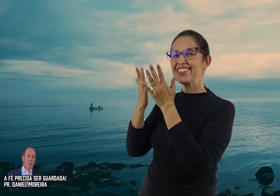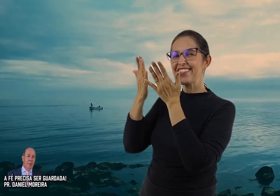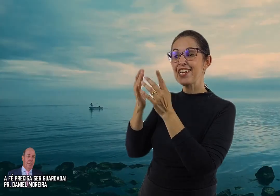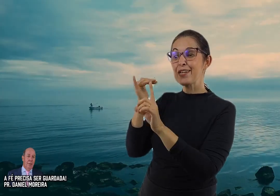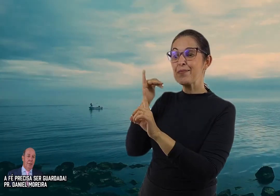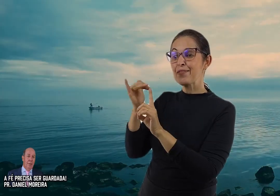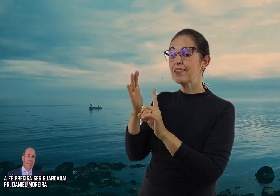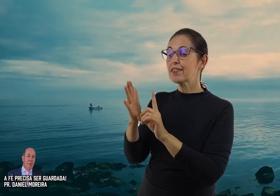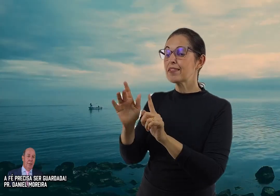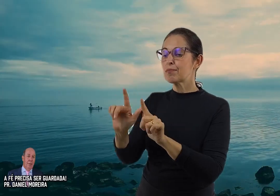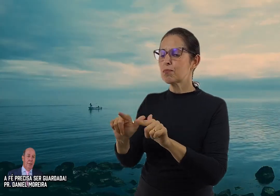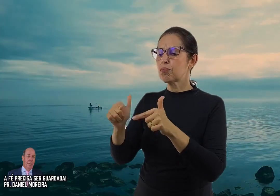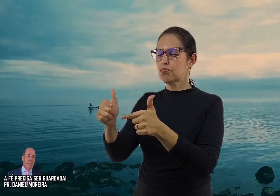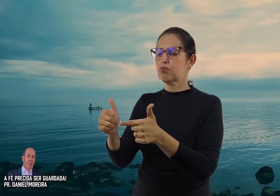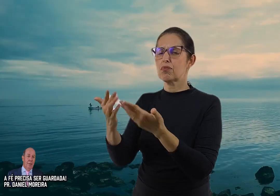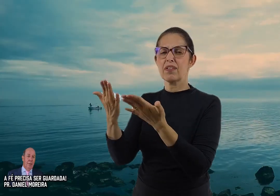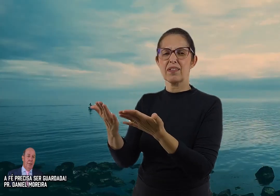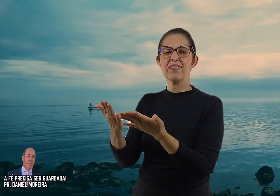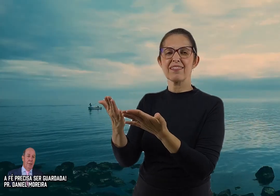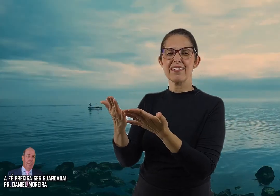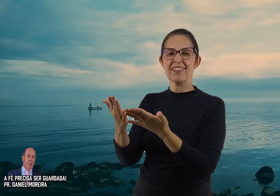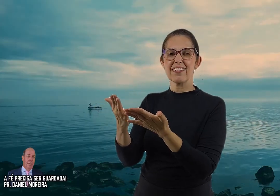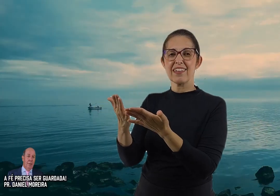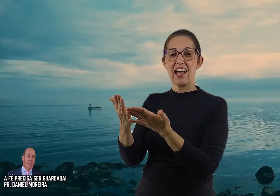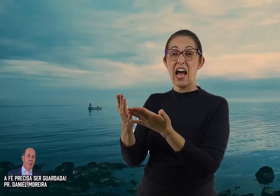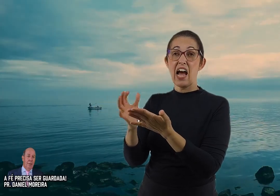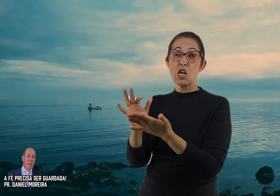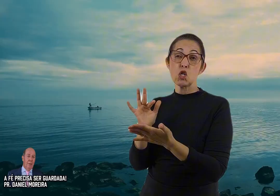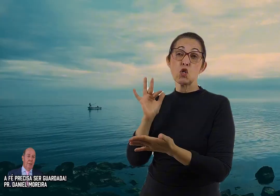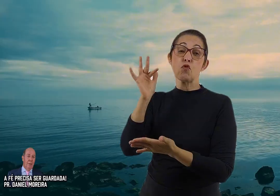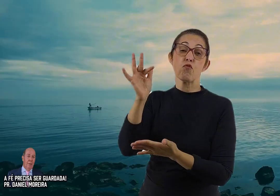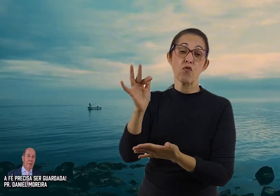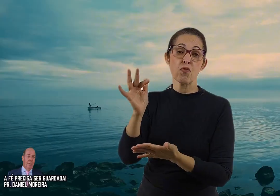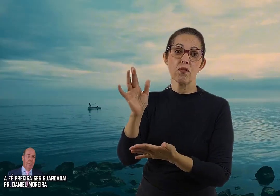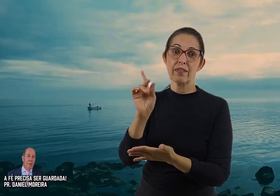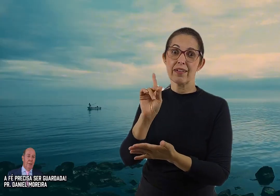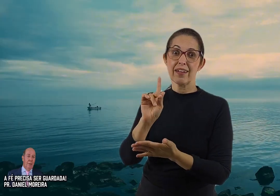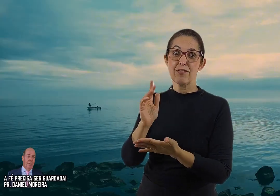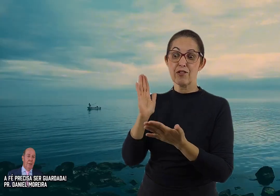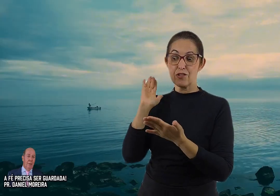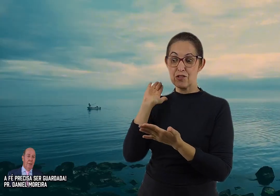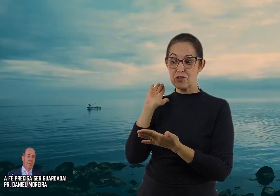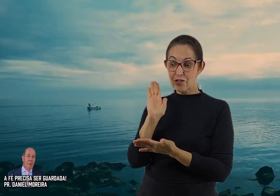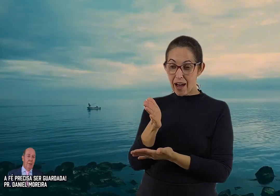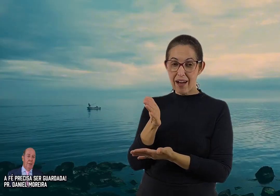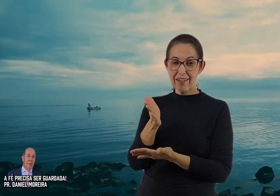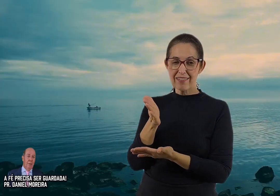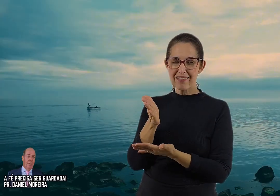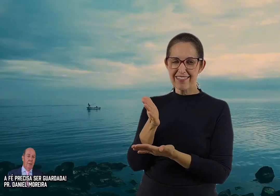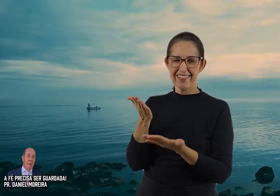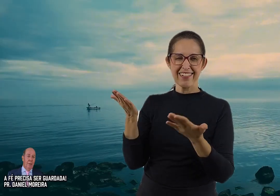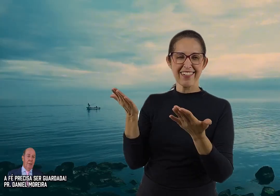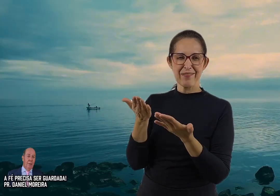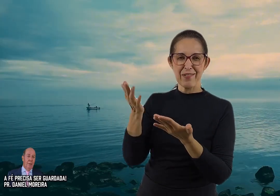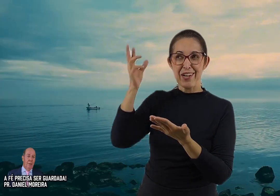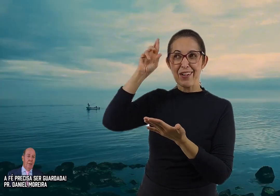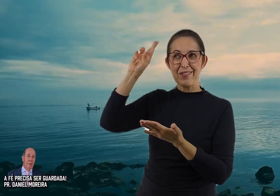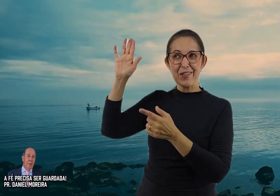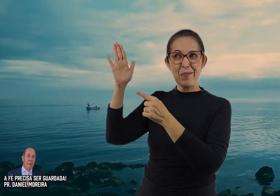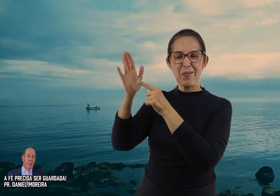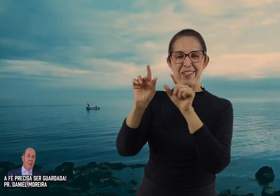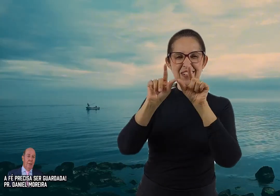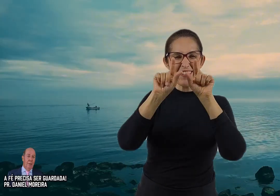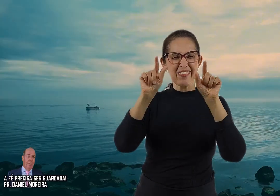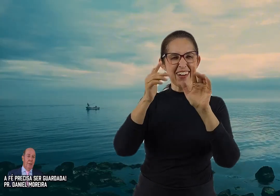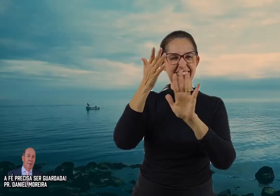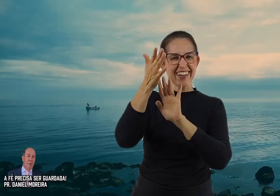agindo. E ele não vai agir não, ele já está agindo. E quando o Senhor revela uma frase para